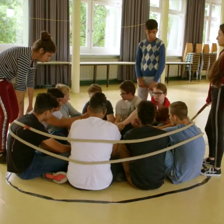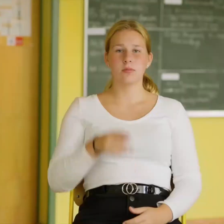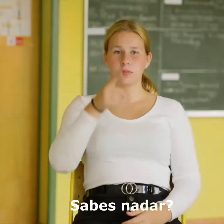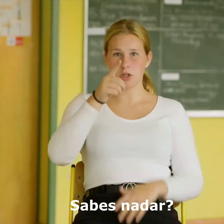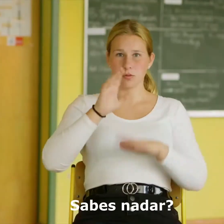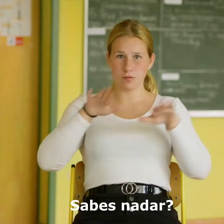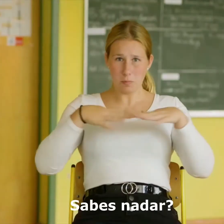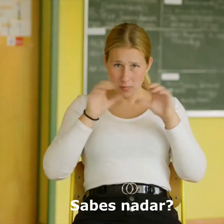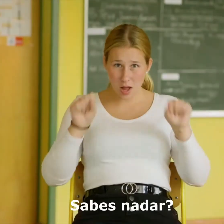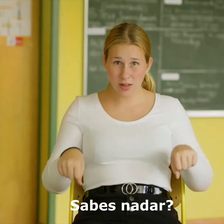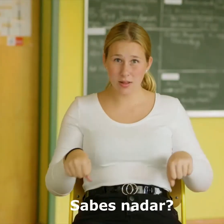E tu, sabes nadar?